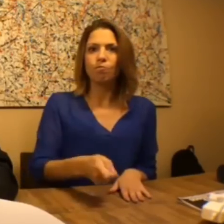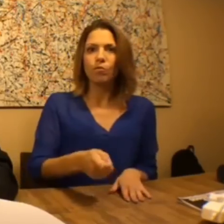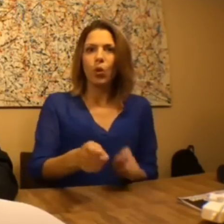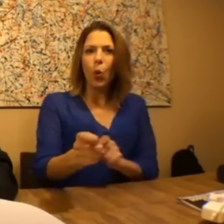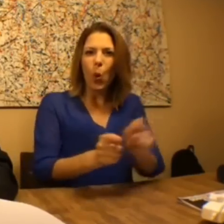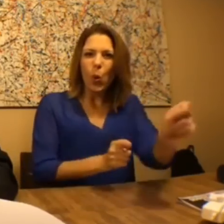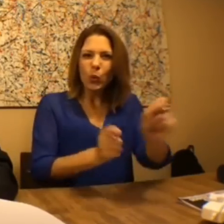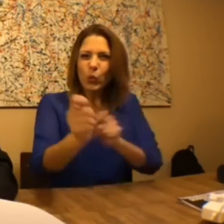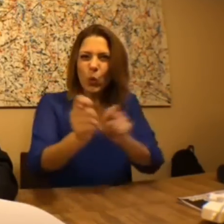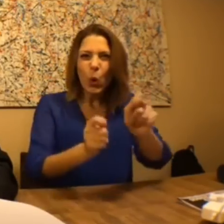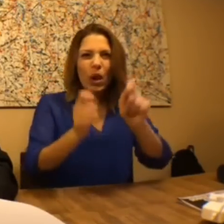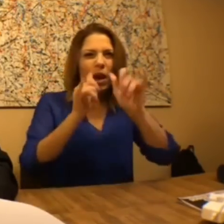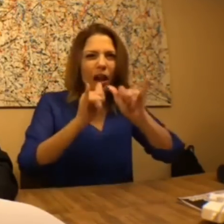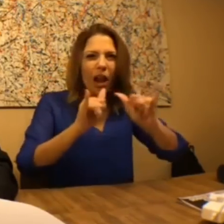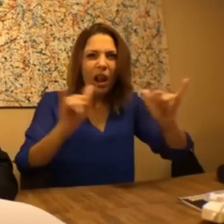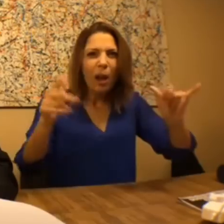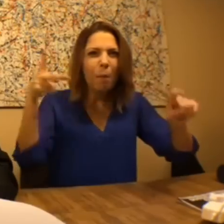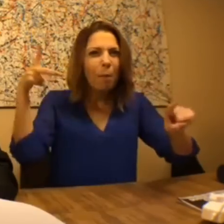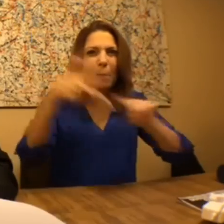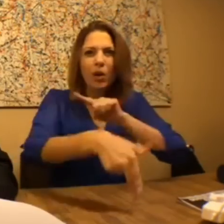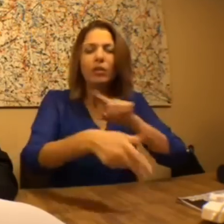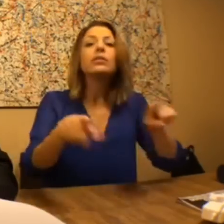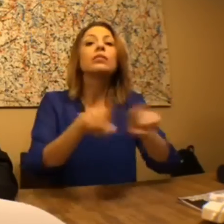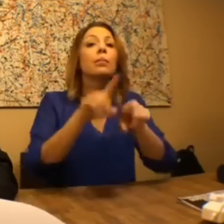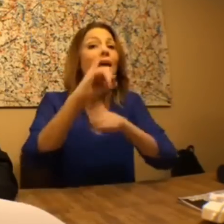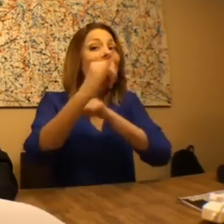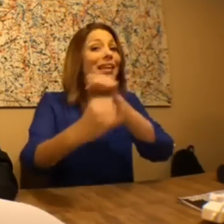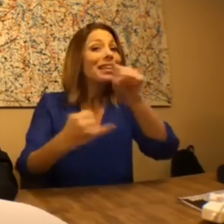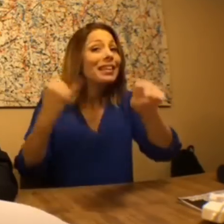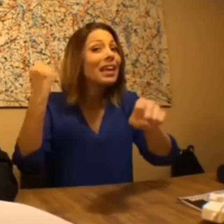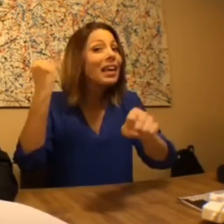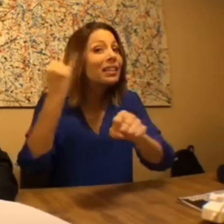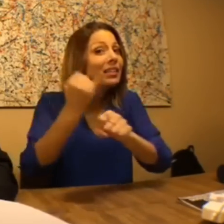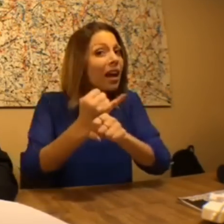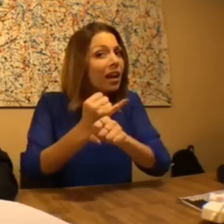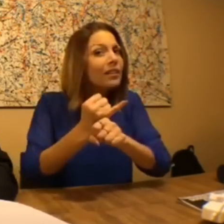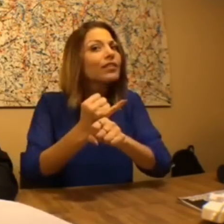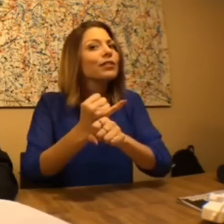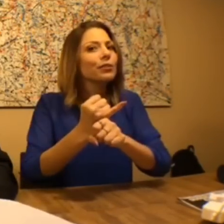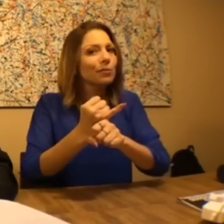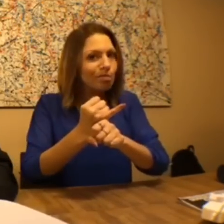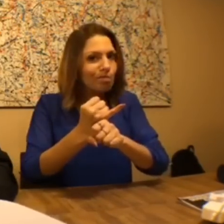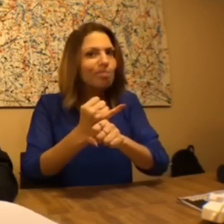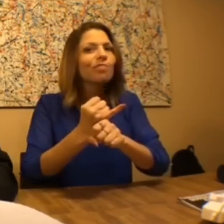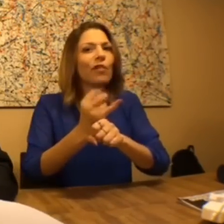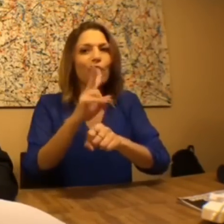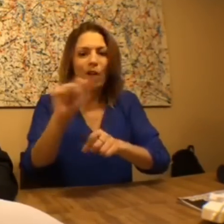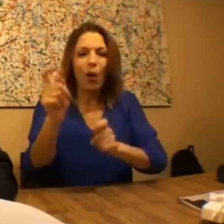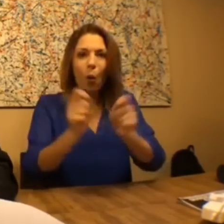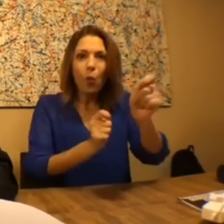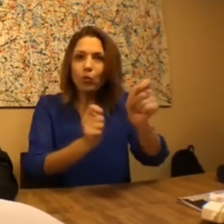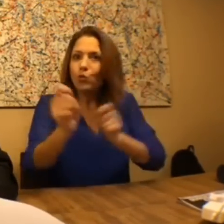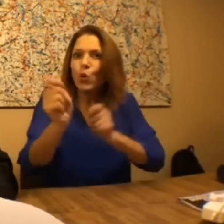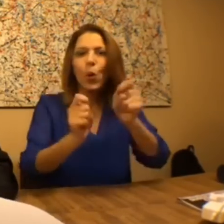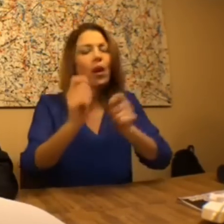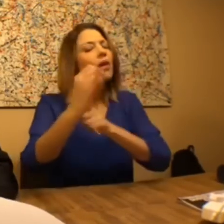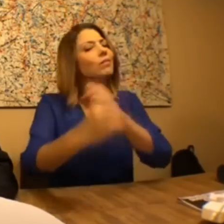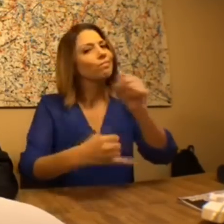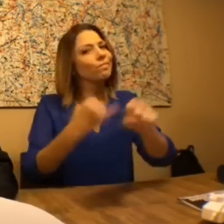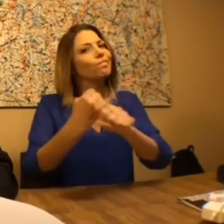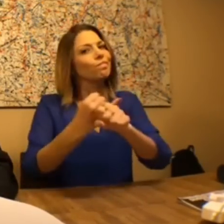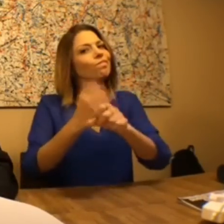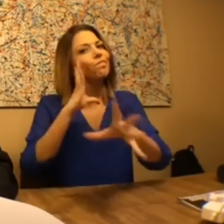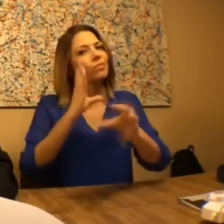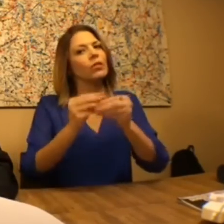da imprensa e internet. Está bem claro aí? Regulação da imprensa e internet. Você sabe o